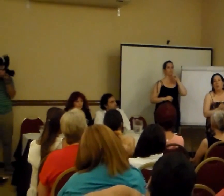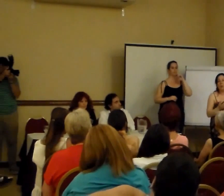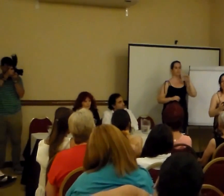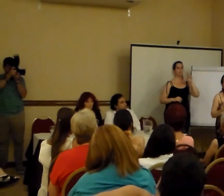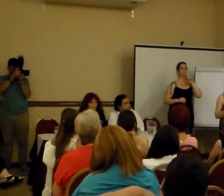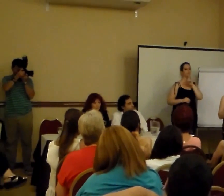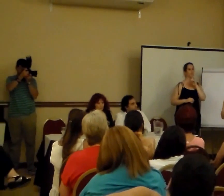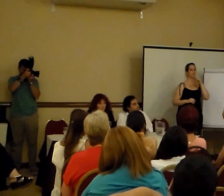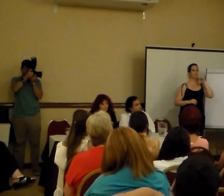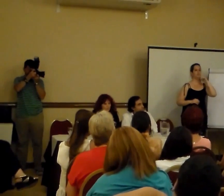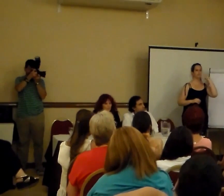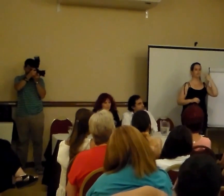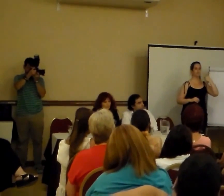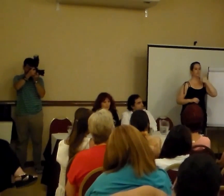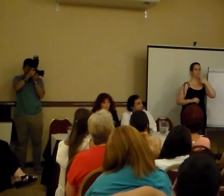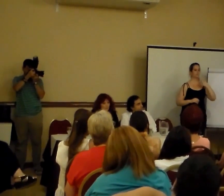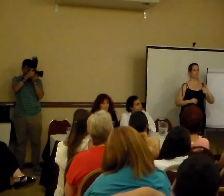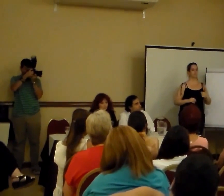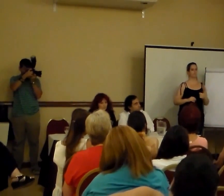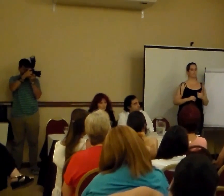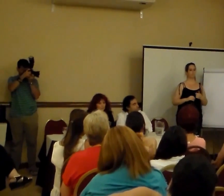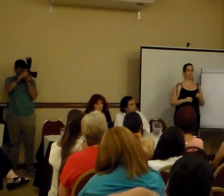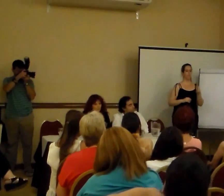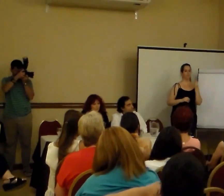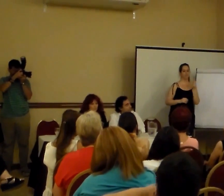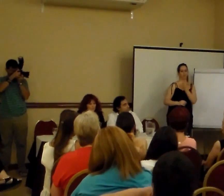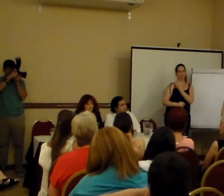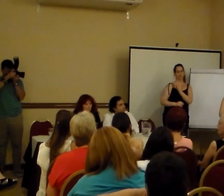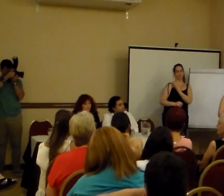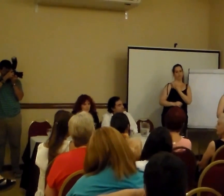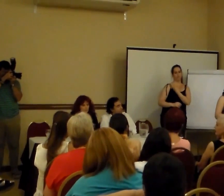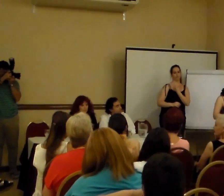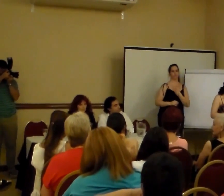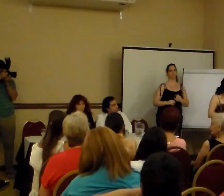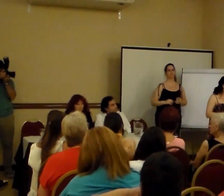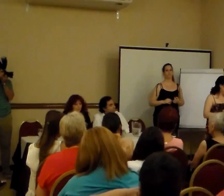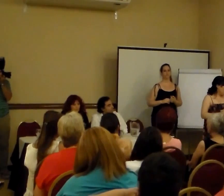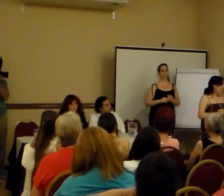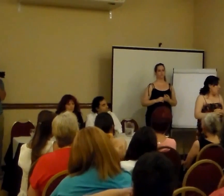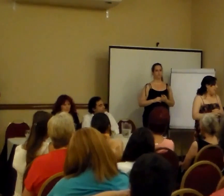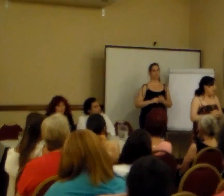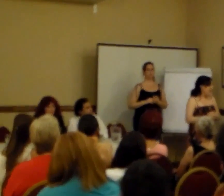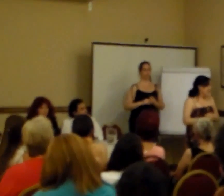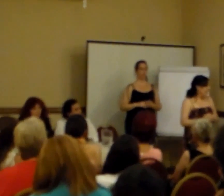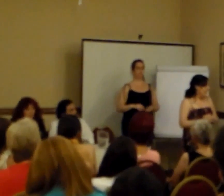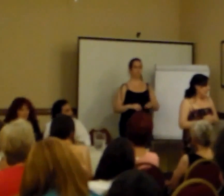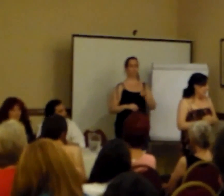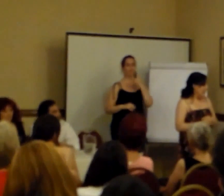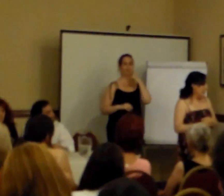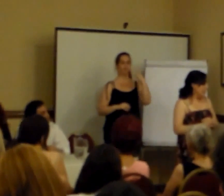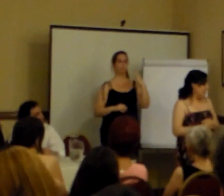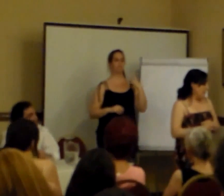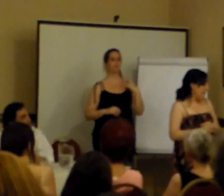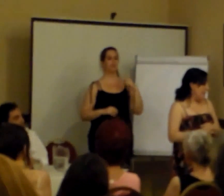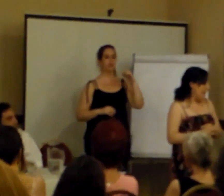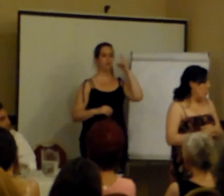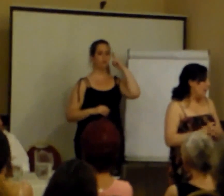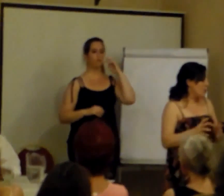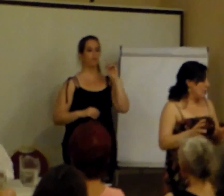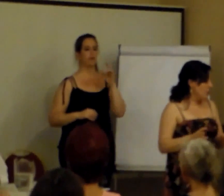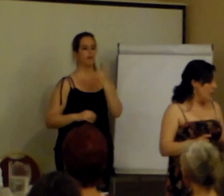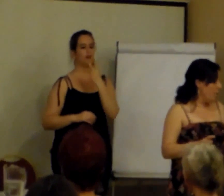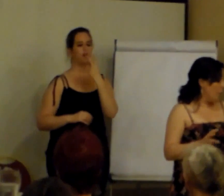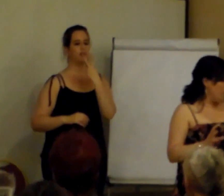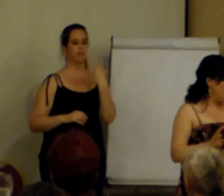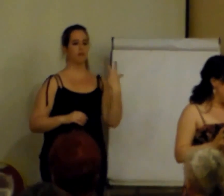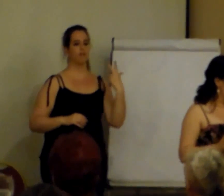cuerpo, pero no se tenía mucha idea de dónde provenía el dolor. Posteriormente, en 1936, Hench